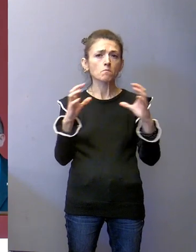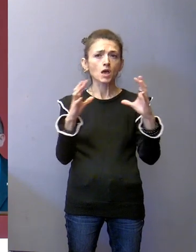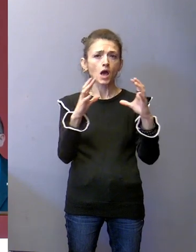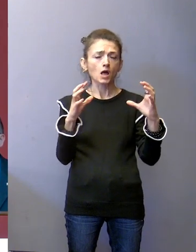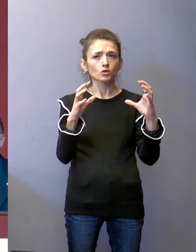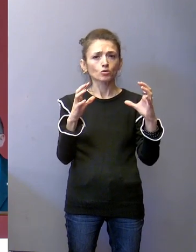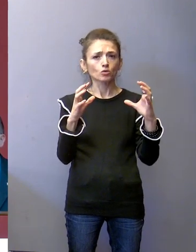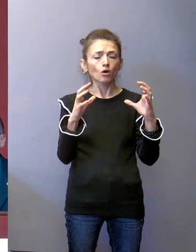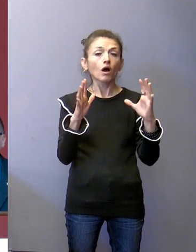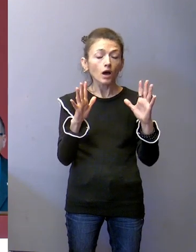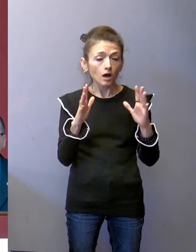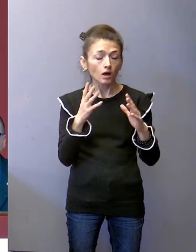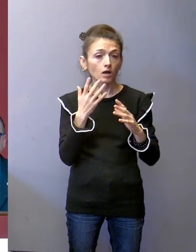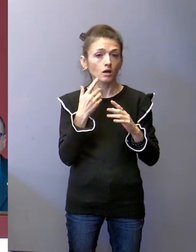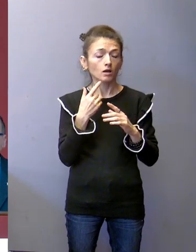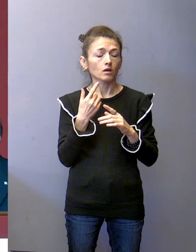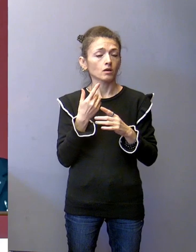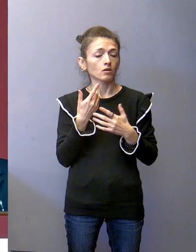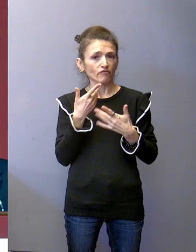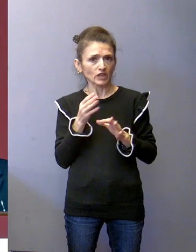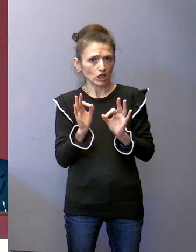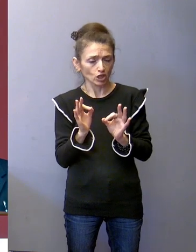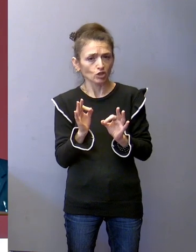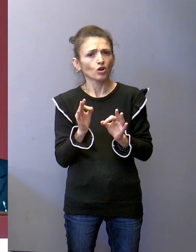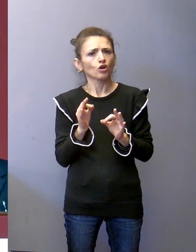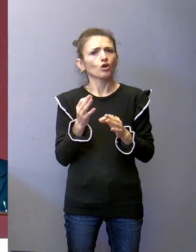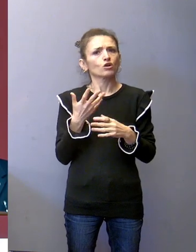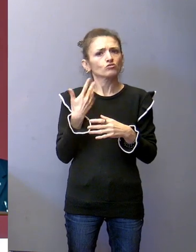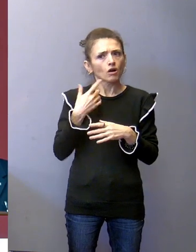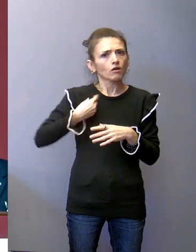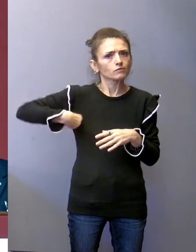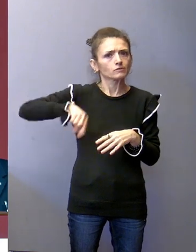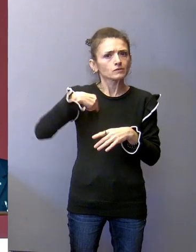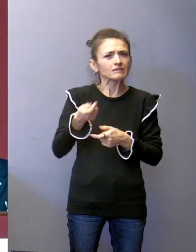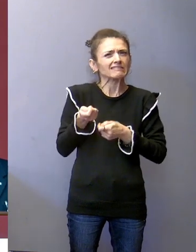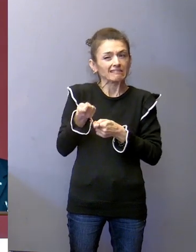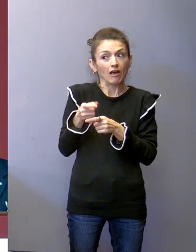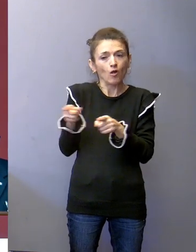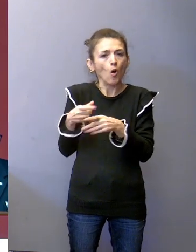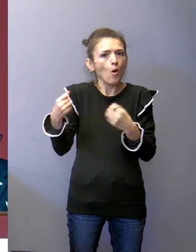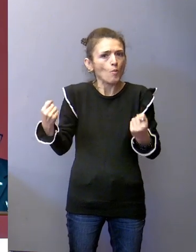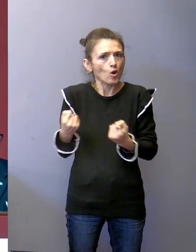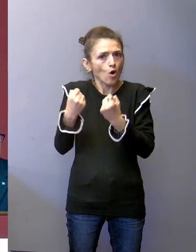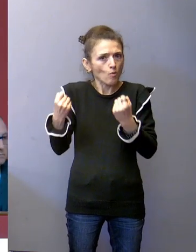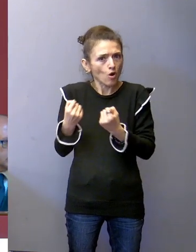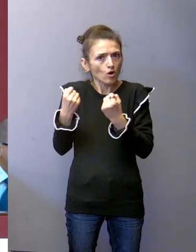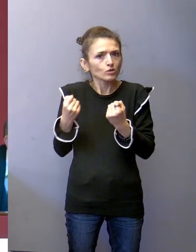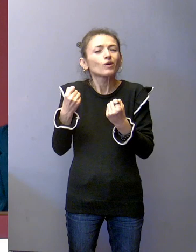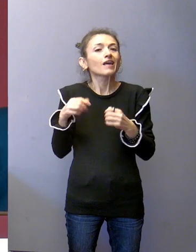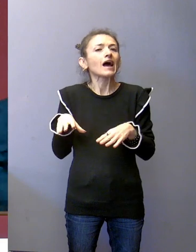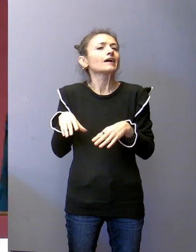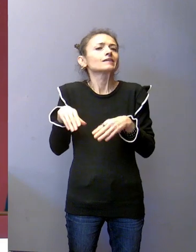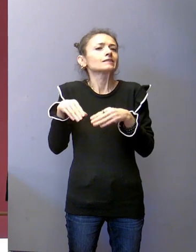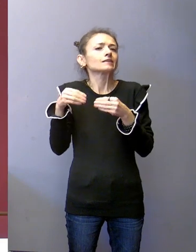Anzi dico di più che abbiamo convinto i promotori cosa che inizialmente